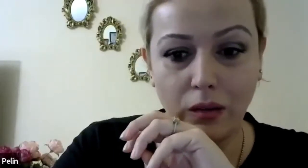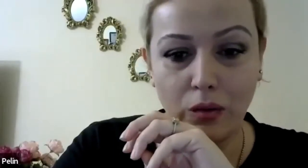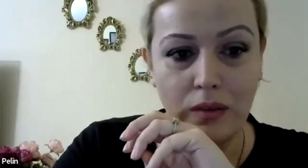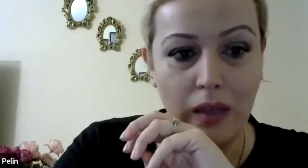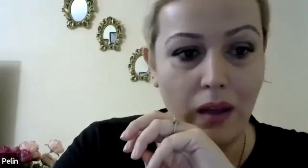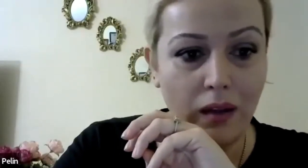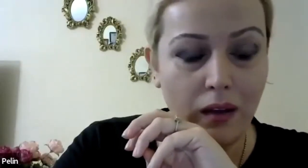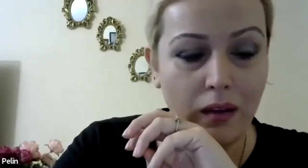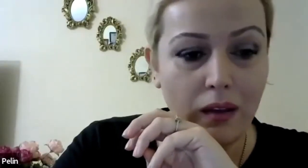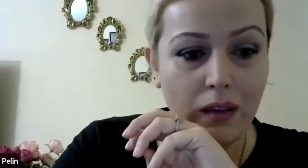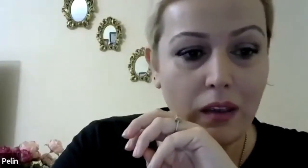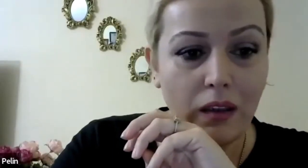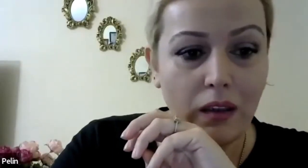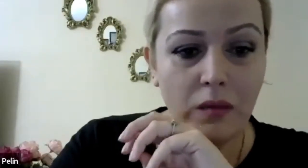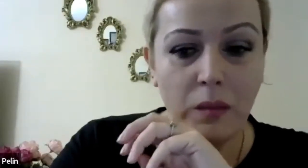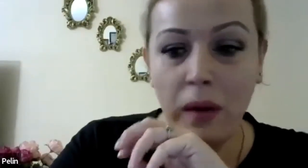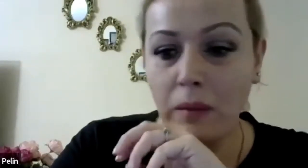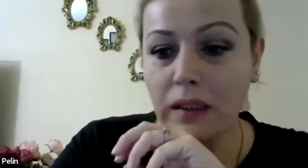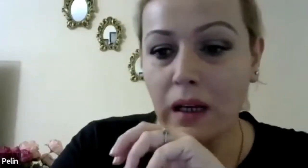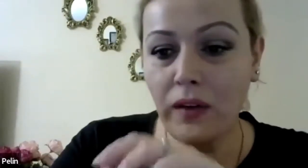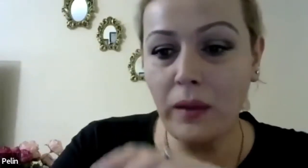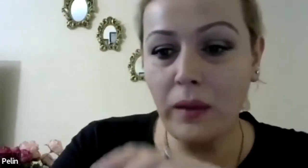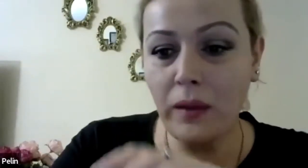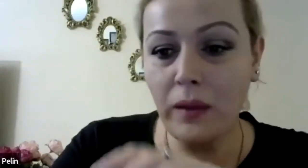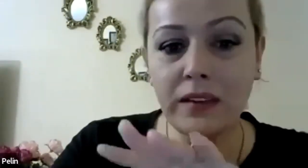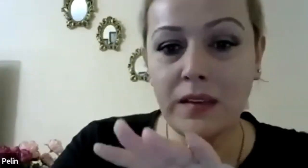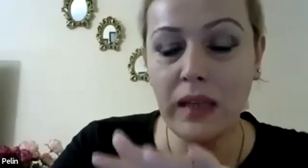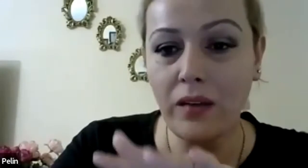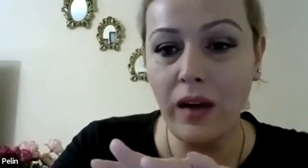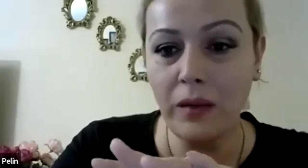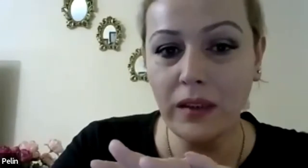Güzel. Şimdi parmak alfabesinde anlamadığınız bir yer var mı?